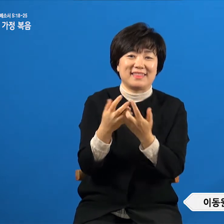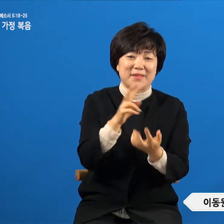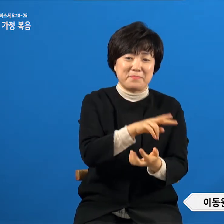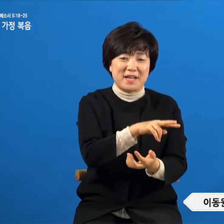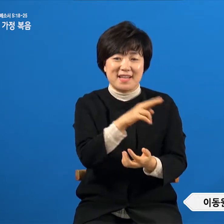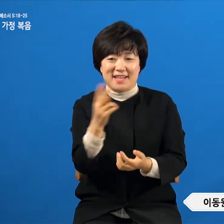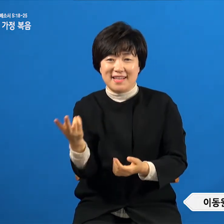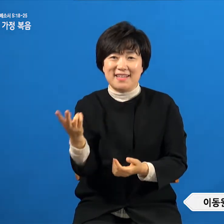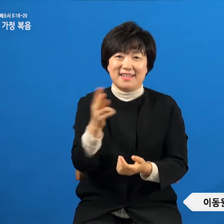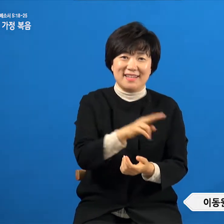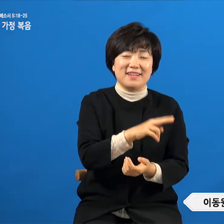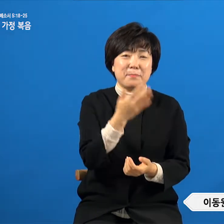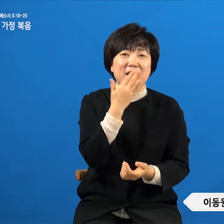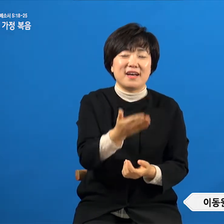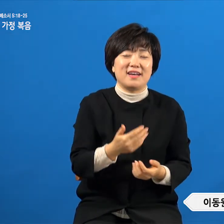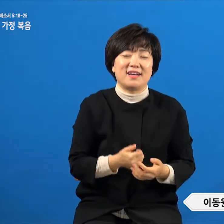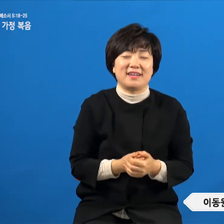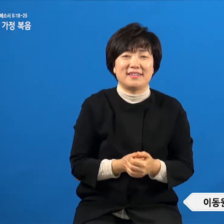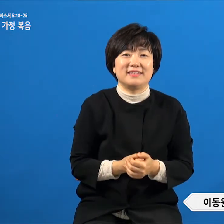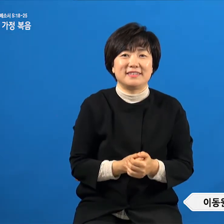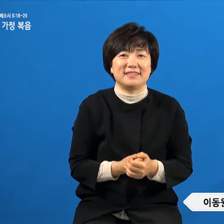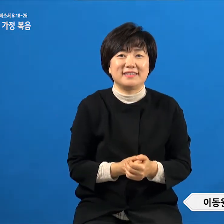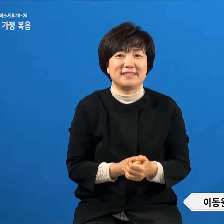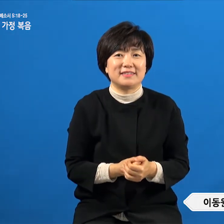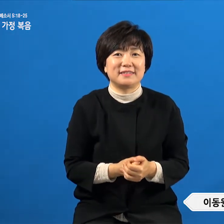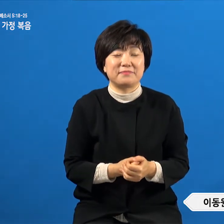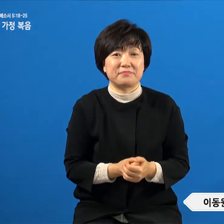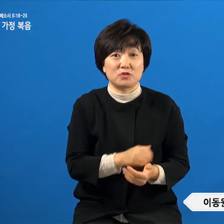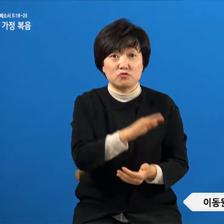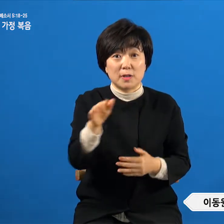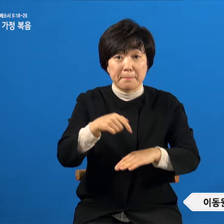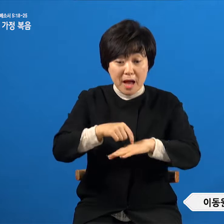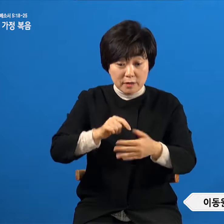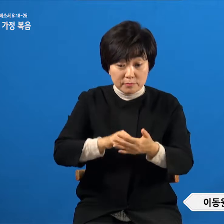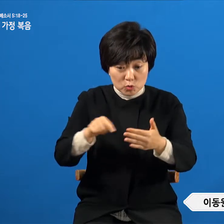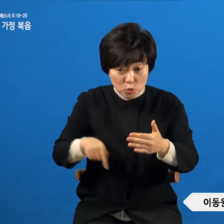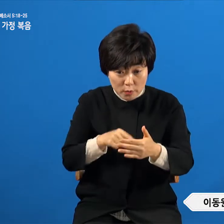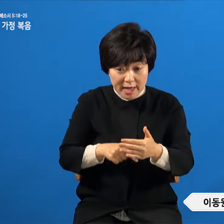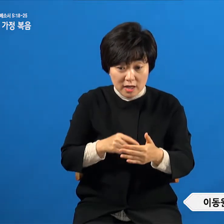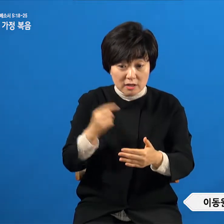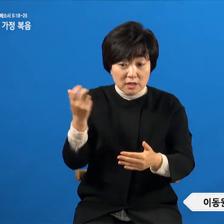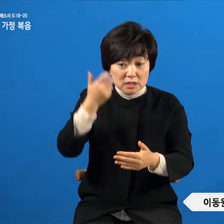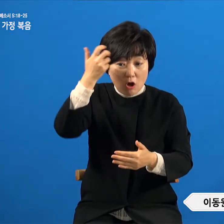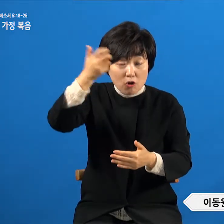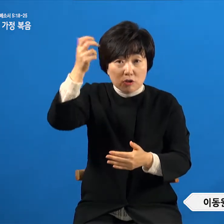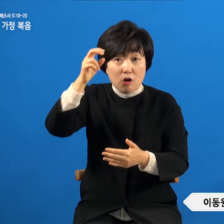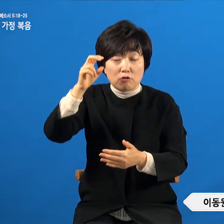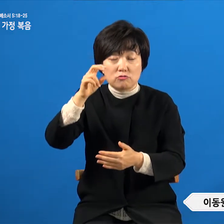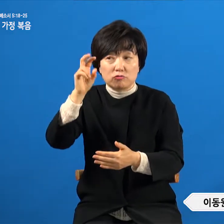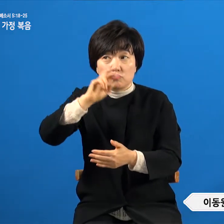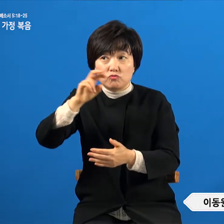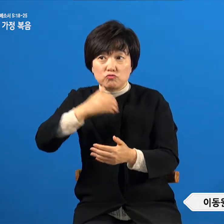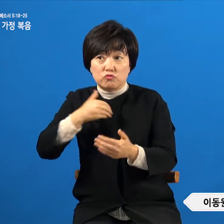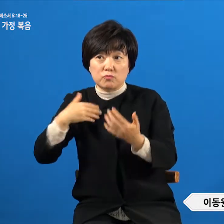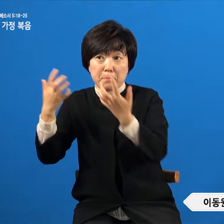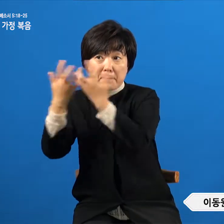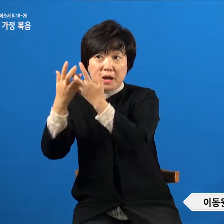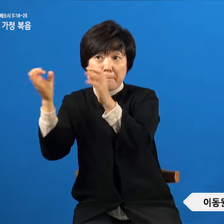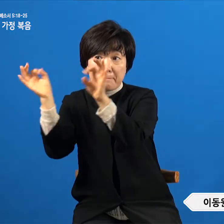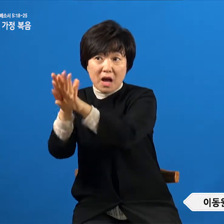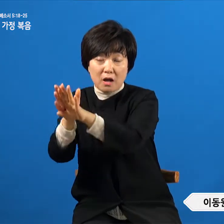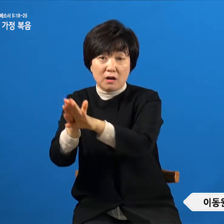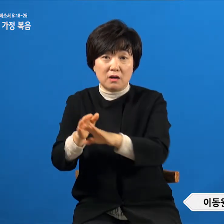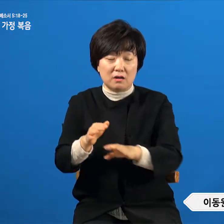충만의 전제 혹은 조건도 될 수가 있다는 것입니다. 우리 마음에 성령 충만이 사라지면 제일 먼저